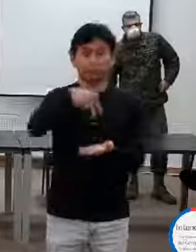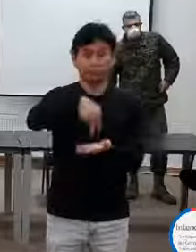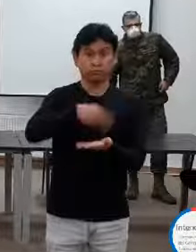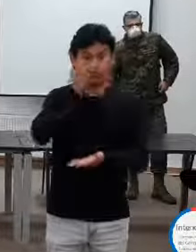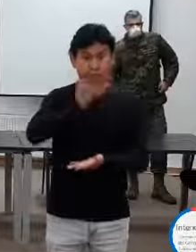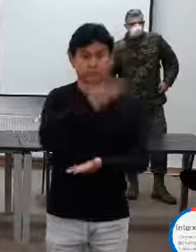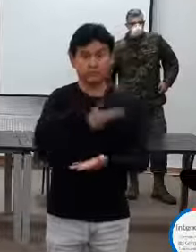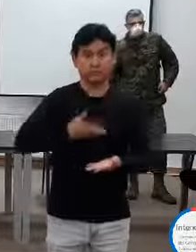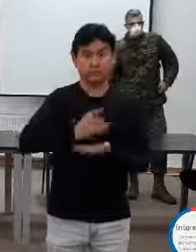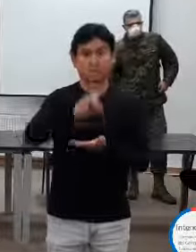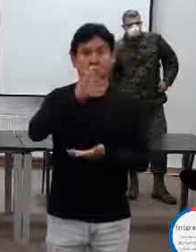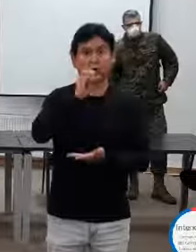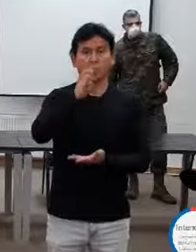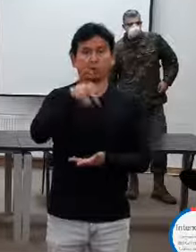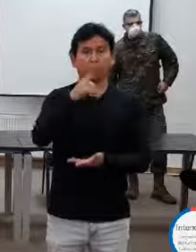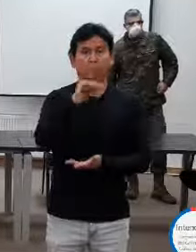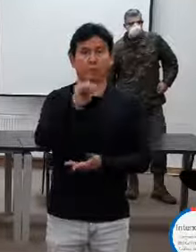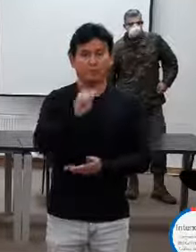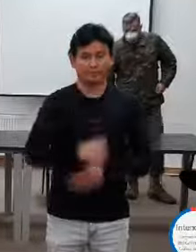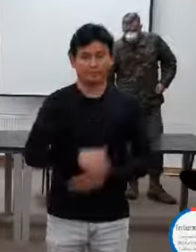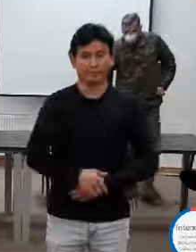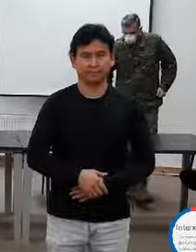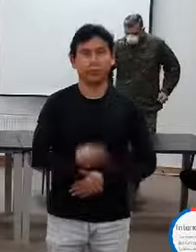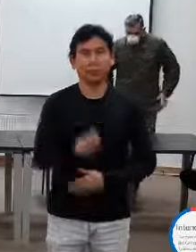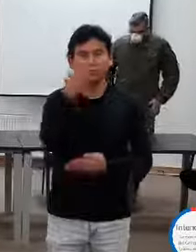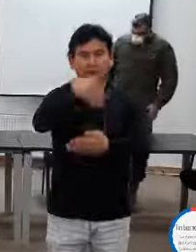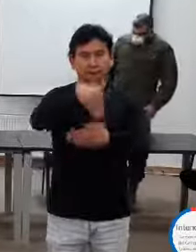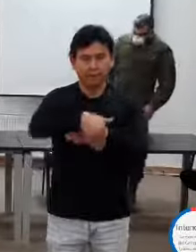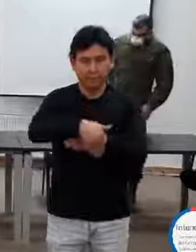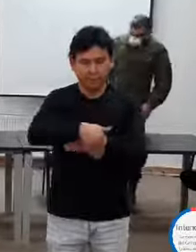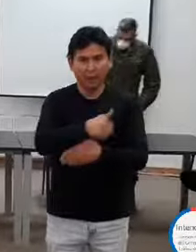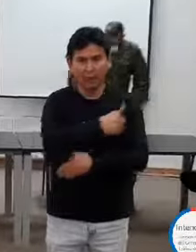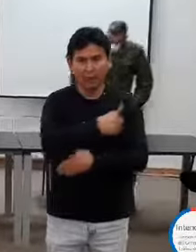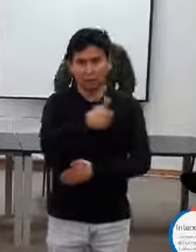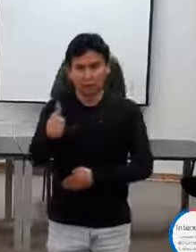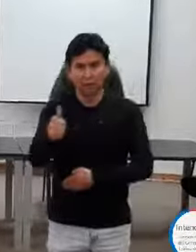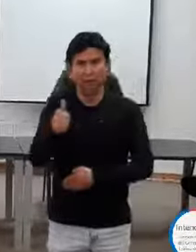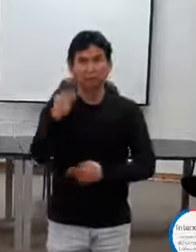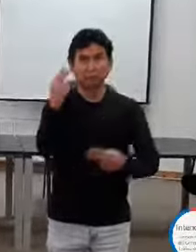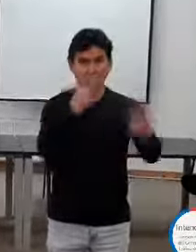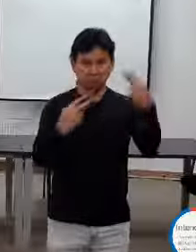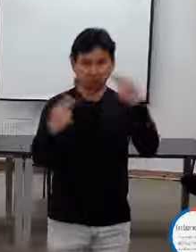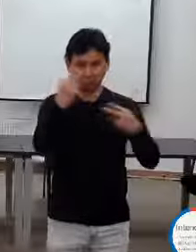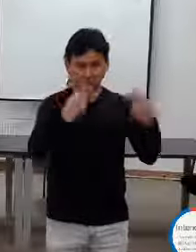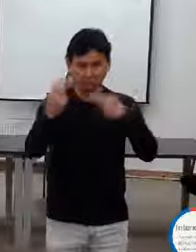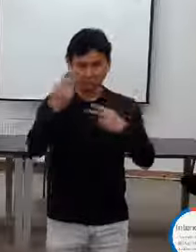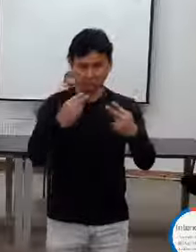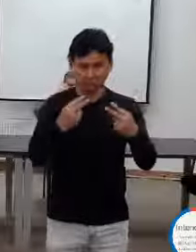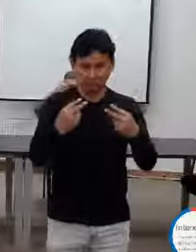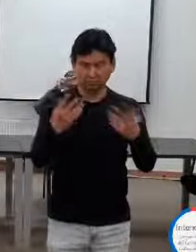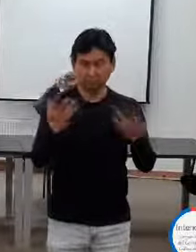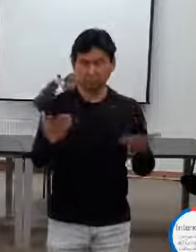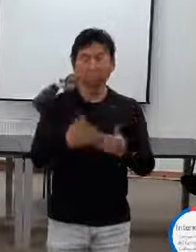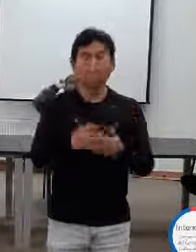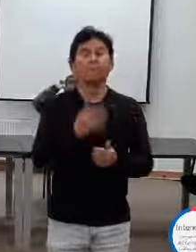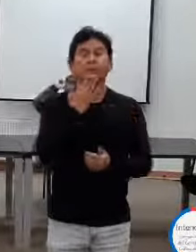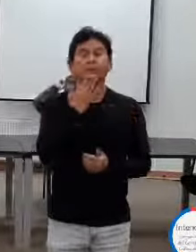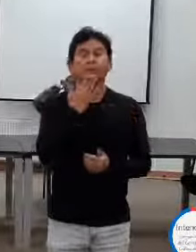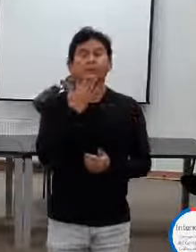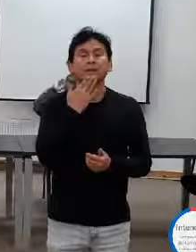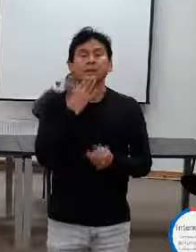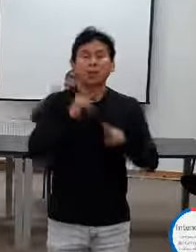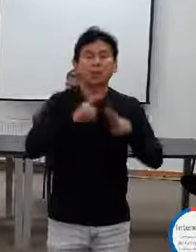Intendente Regional, Jacóndona Barretarrat. Muy buenas tardes a todos quienes nos escuchan a través de esta transmisión y también